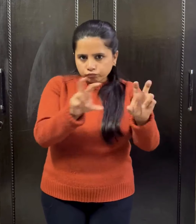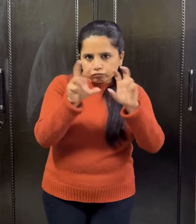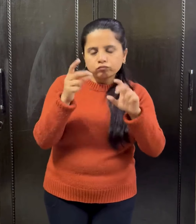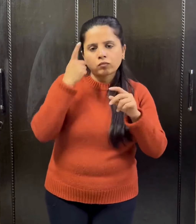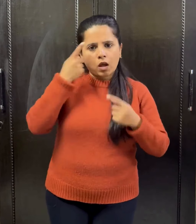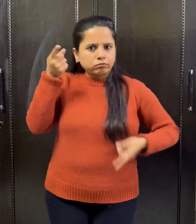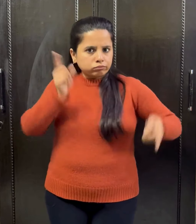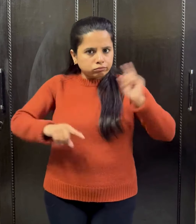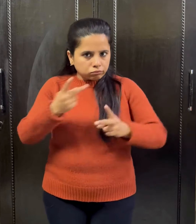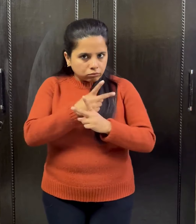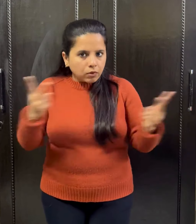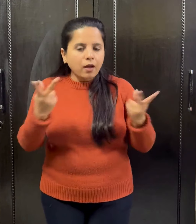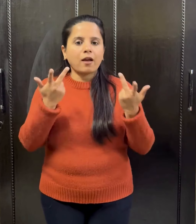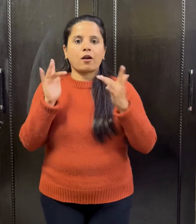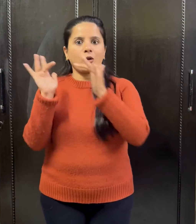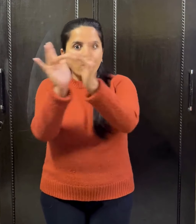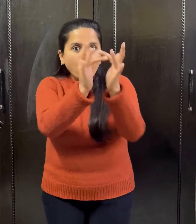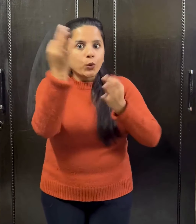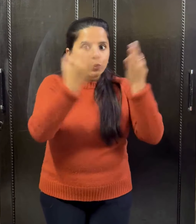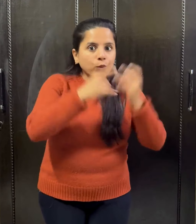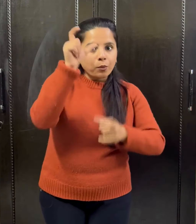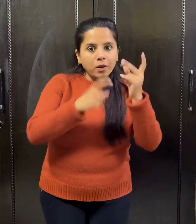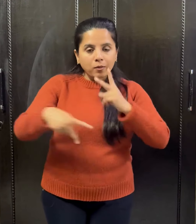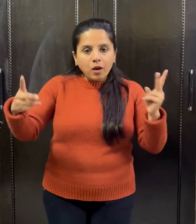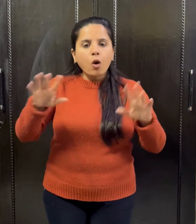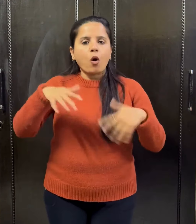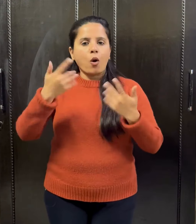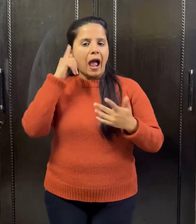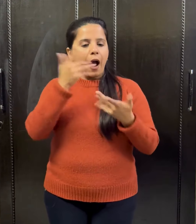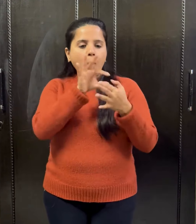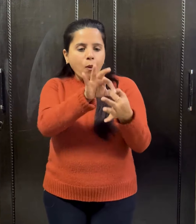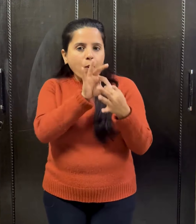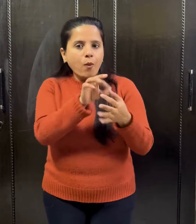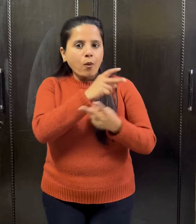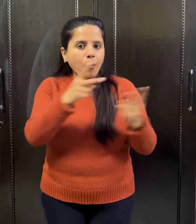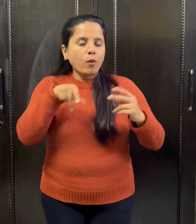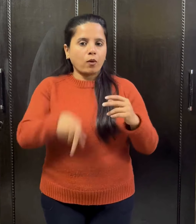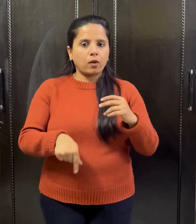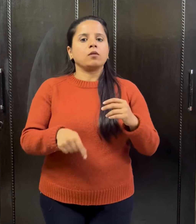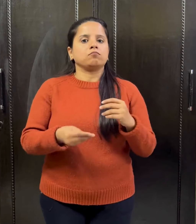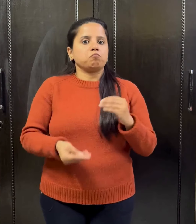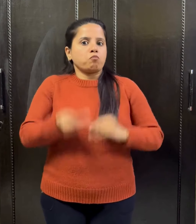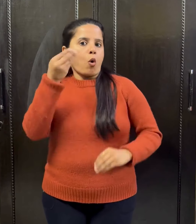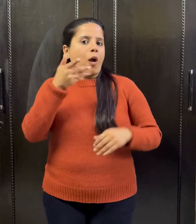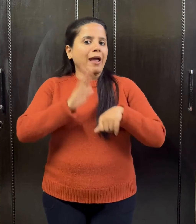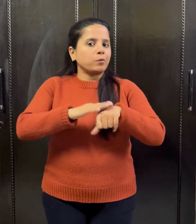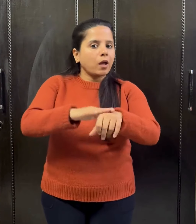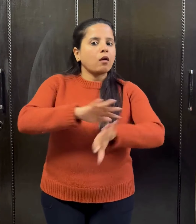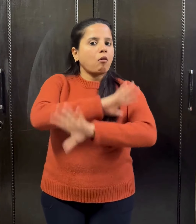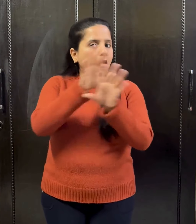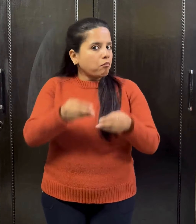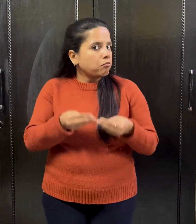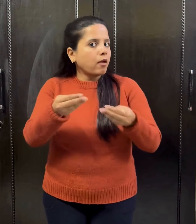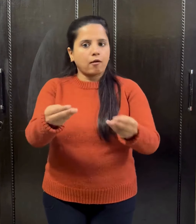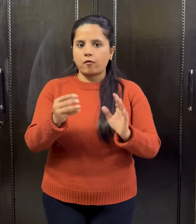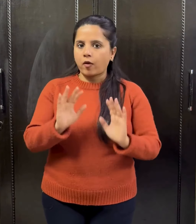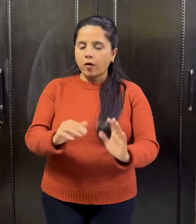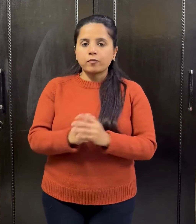स्ट्रेटेजाइजिंग, नेटवर्किंग और रिलेशनशिप बिल्डिंग जैसे एसेंशियल एक्सपीरियंसेस प्रोवाइड करता है, जो उनके करियर को